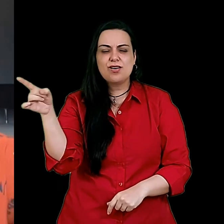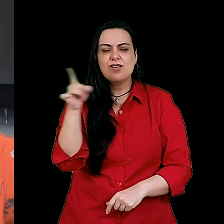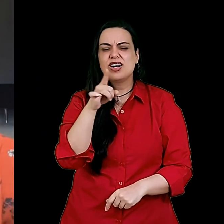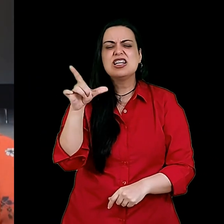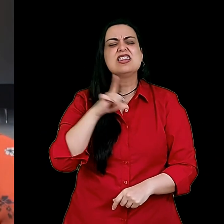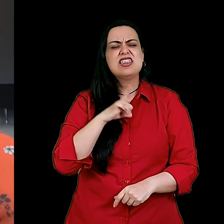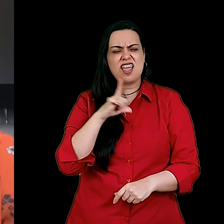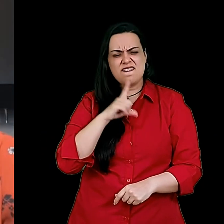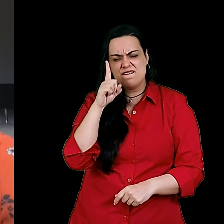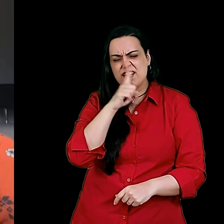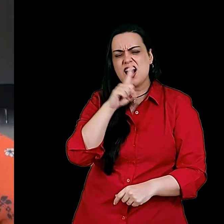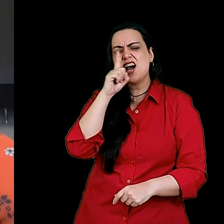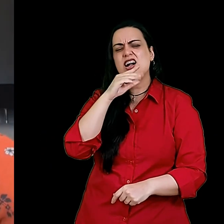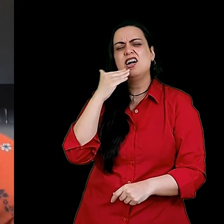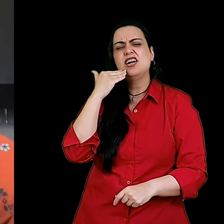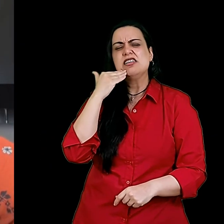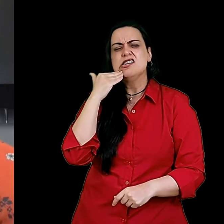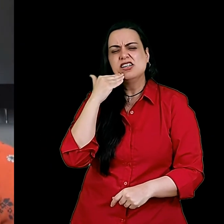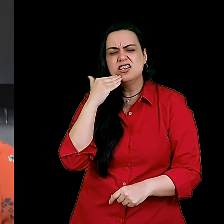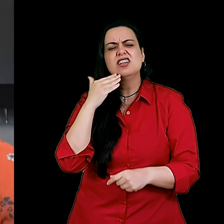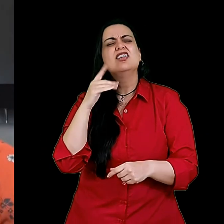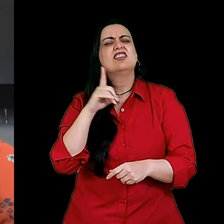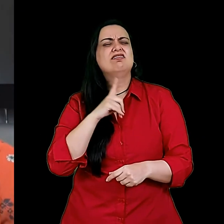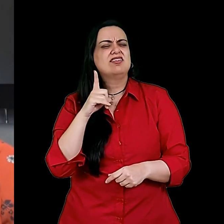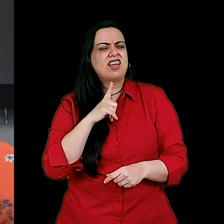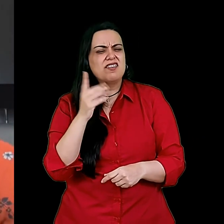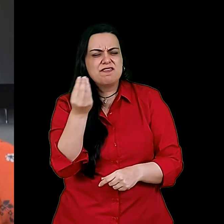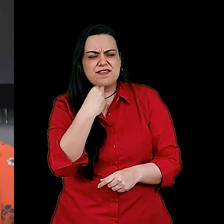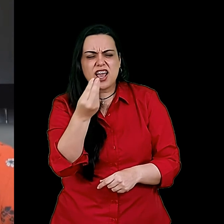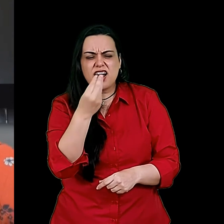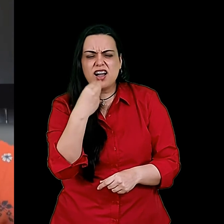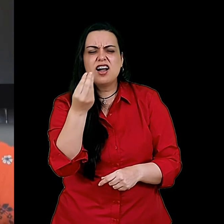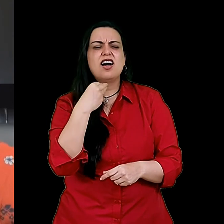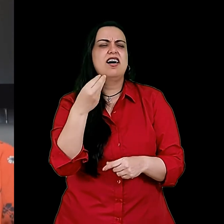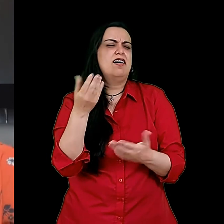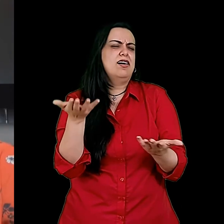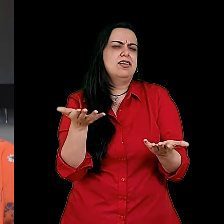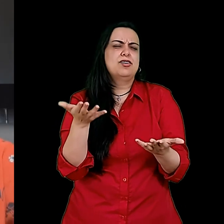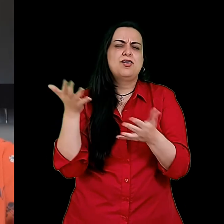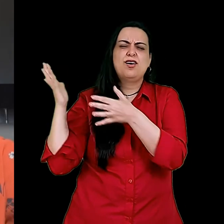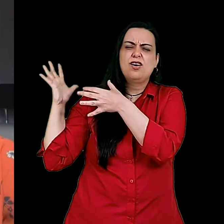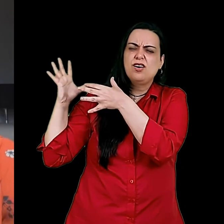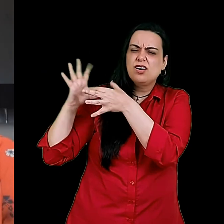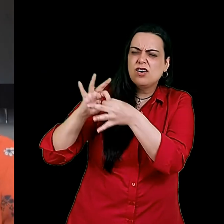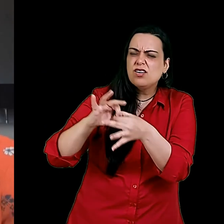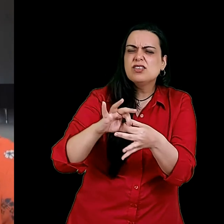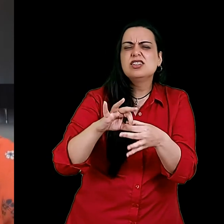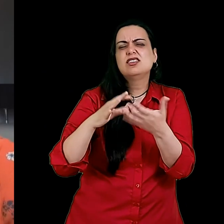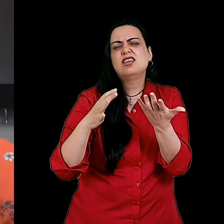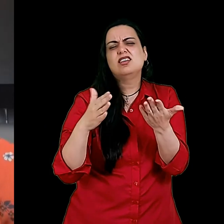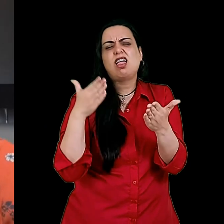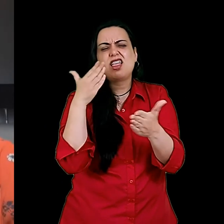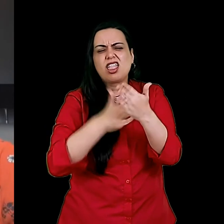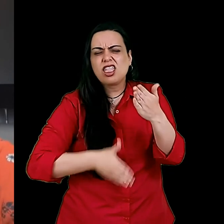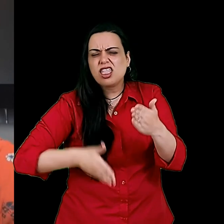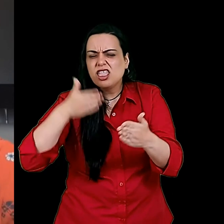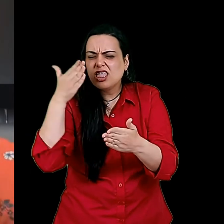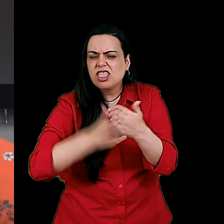essas vidas que, a despeito das suas falhas e dos seus defeitos, das suas fraquezas,